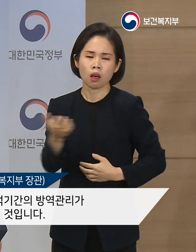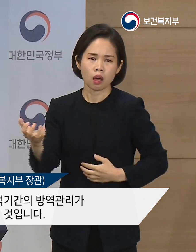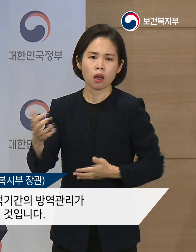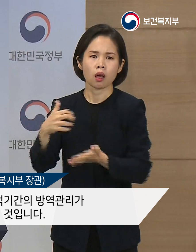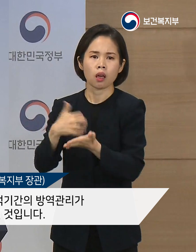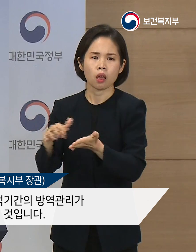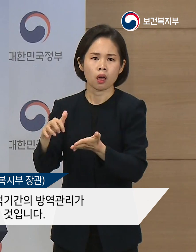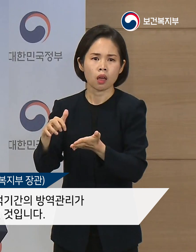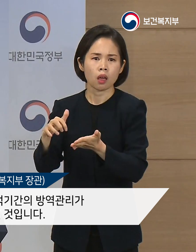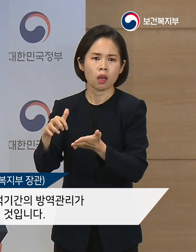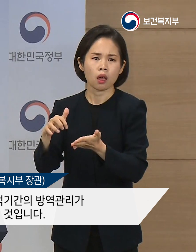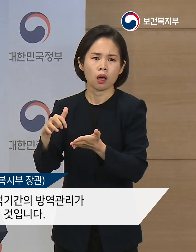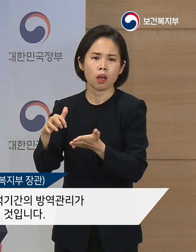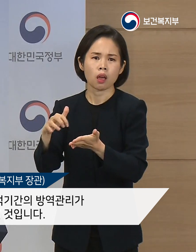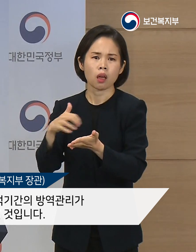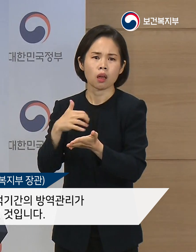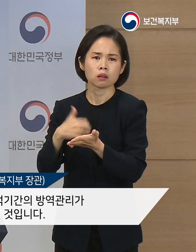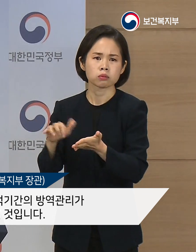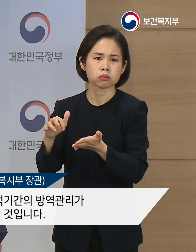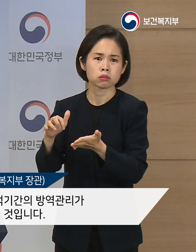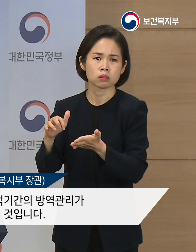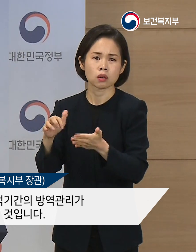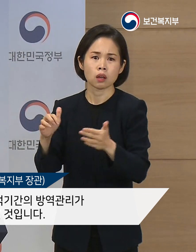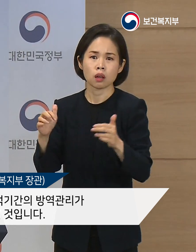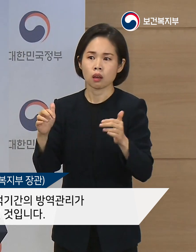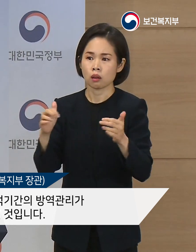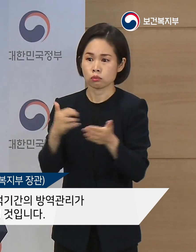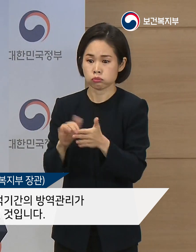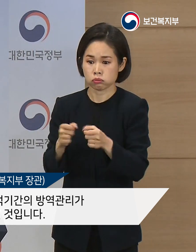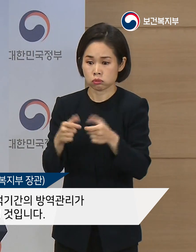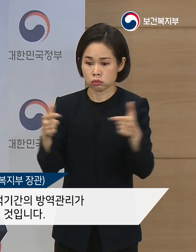가을철 유행 위험을 결정할 분수령이 될 것입니다.